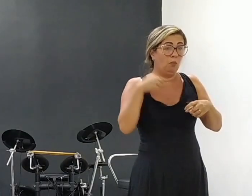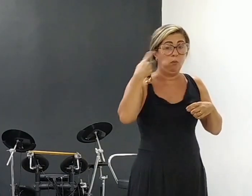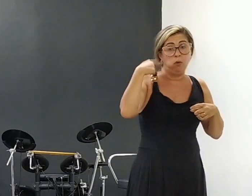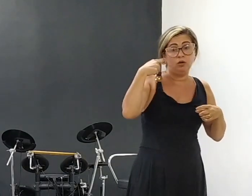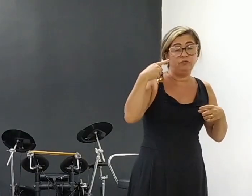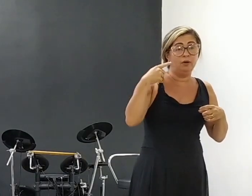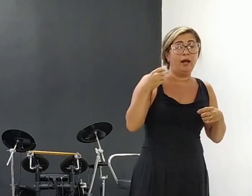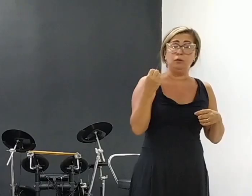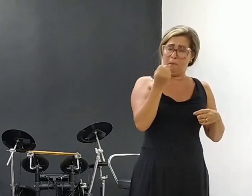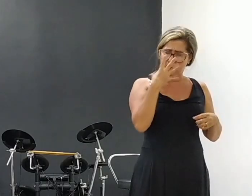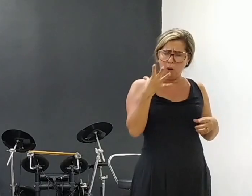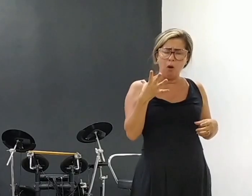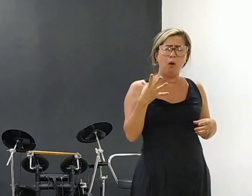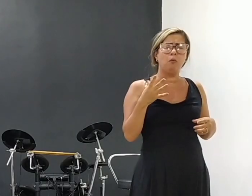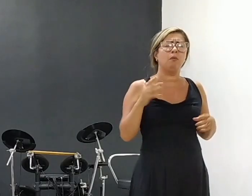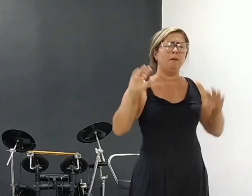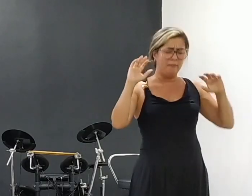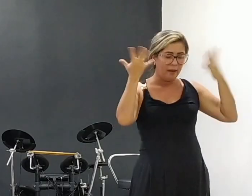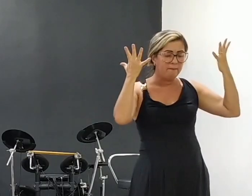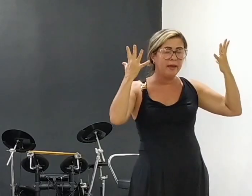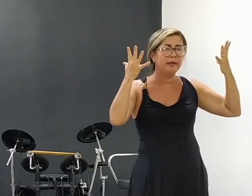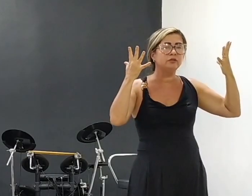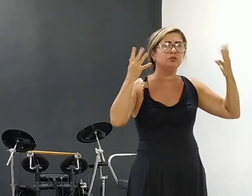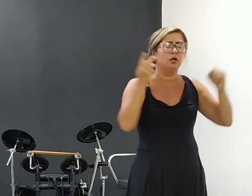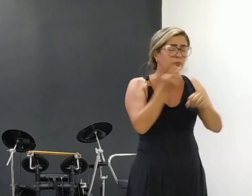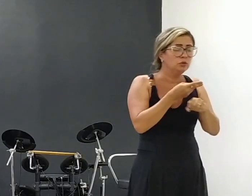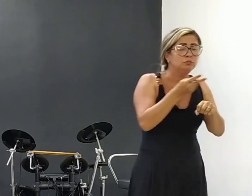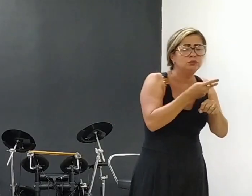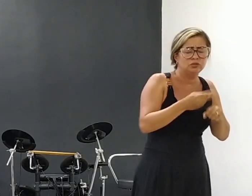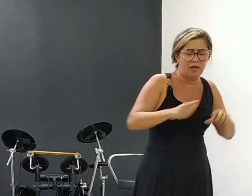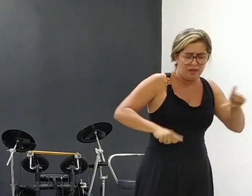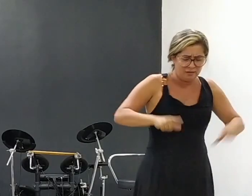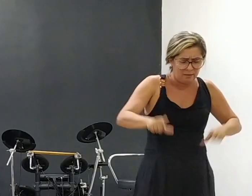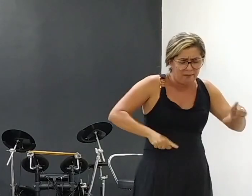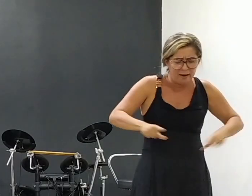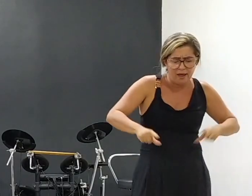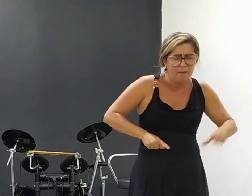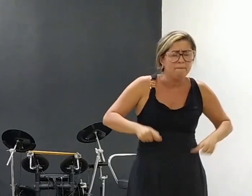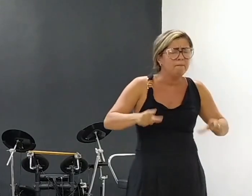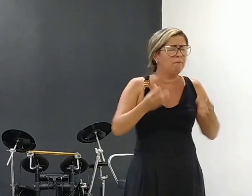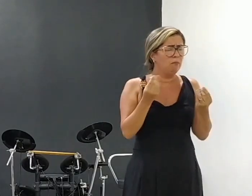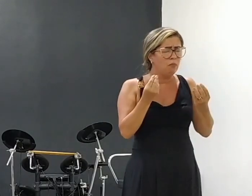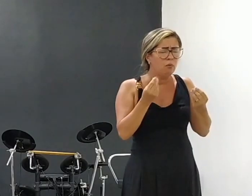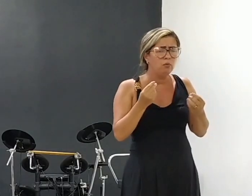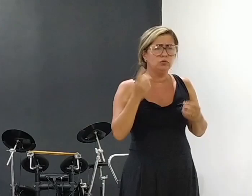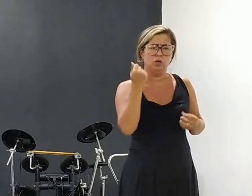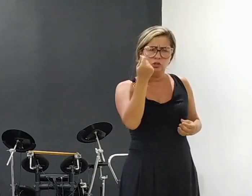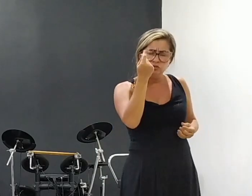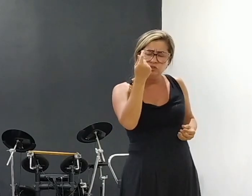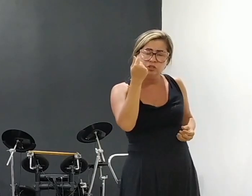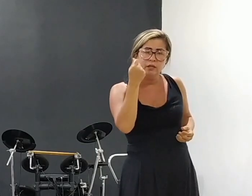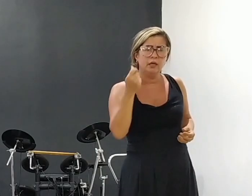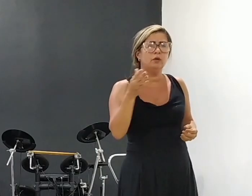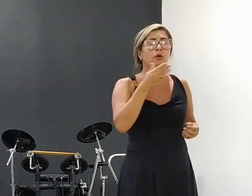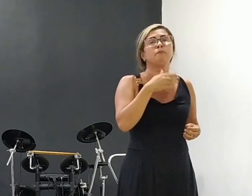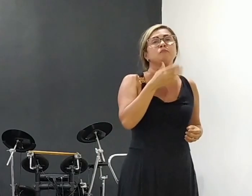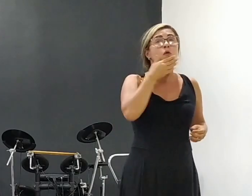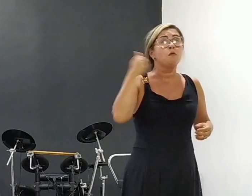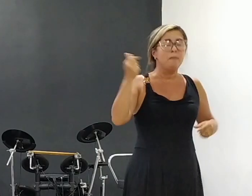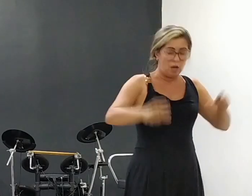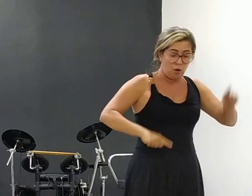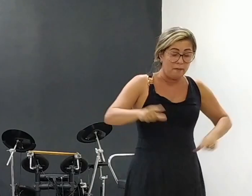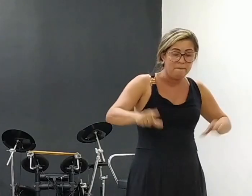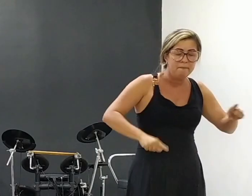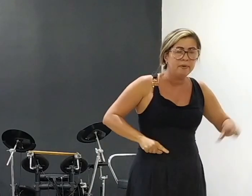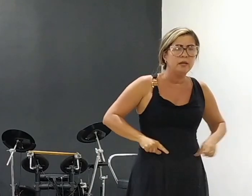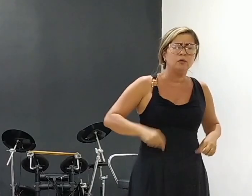irmão, parabéns. Você pode buscar trabalhar muito, fazer hora extra, ter o melhor emprego, tudo isso é